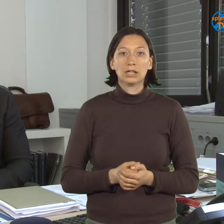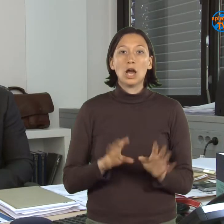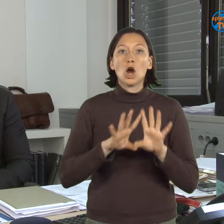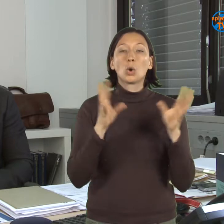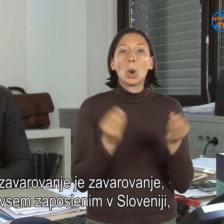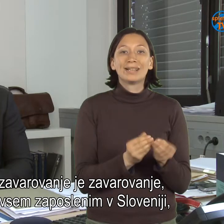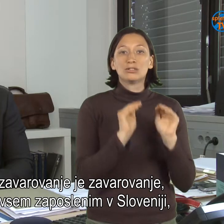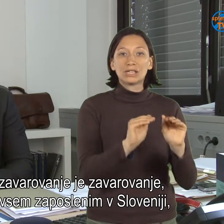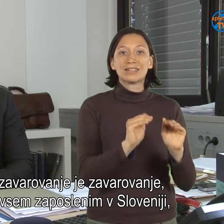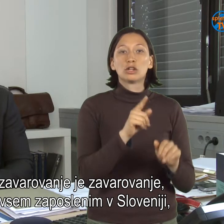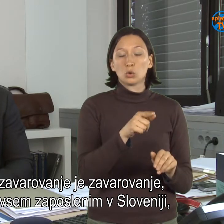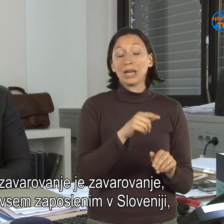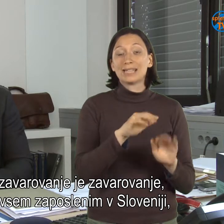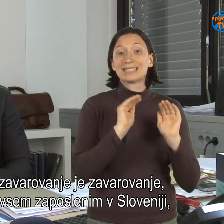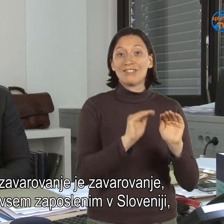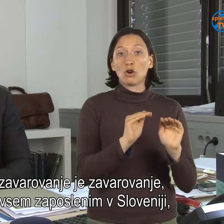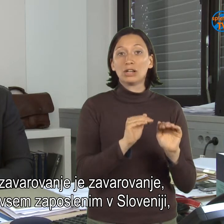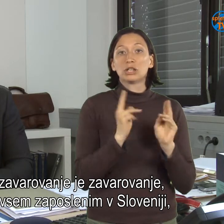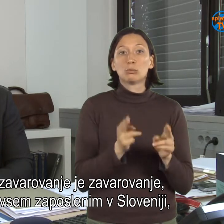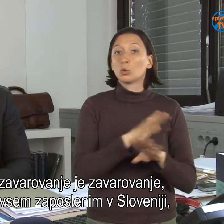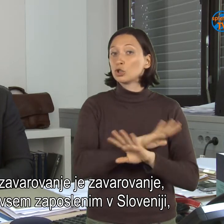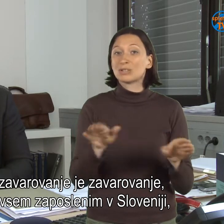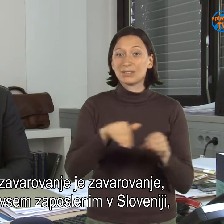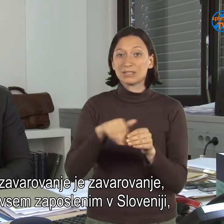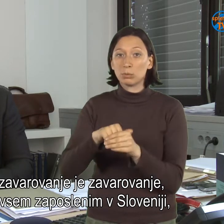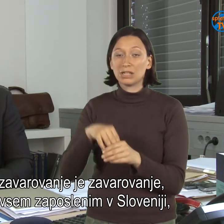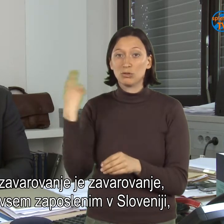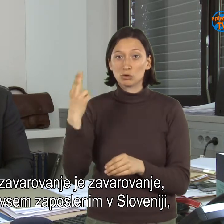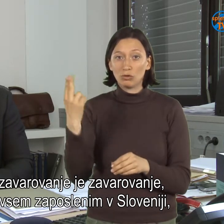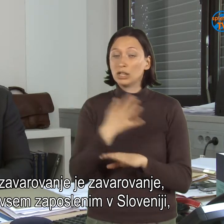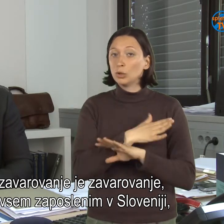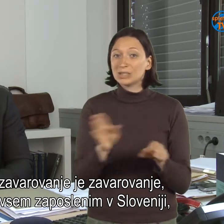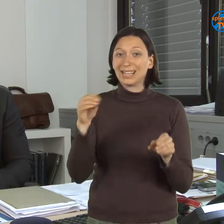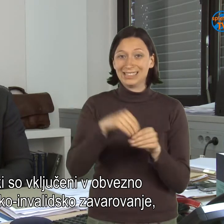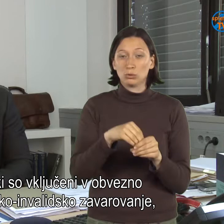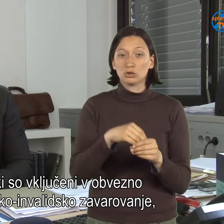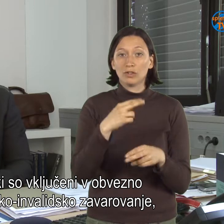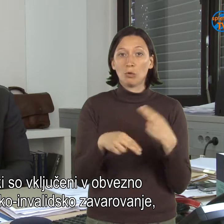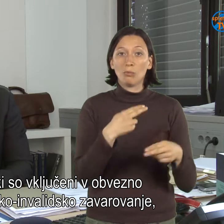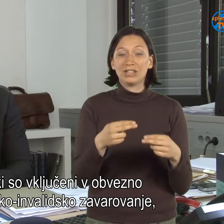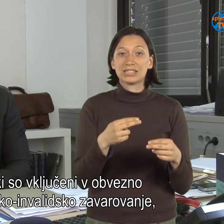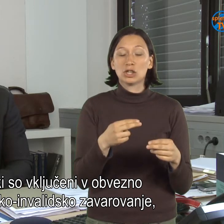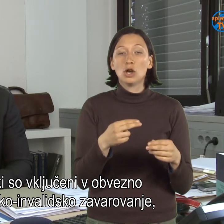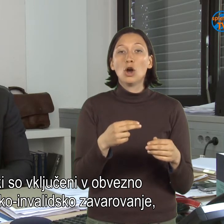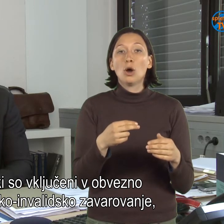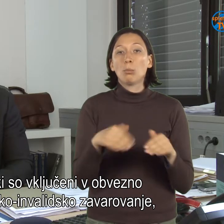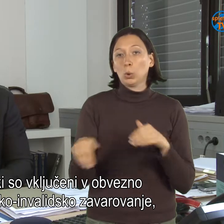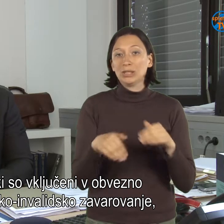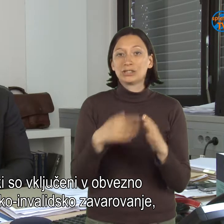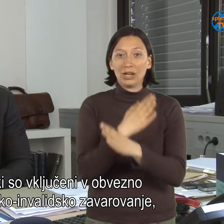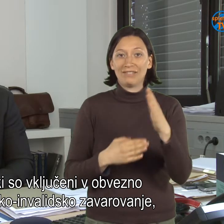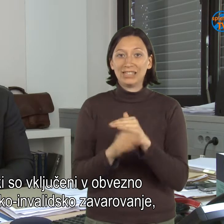Kolektivno zavarovanje pa zavarovanje, ki dejansko omogoča vsem zaposlenim v Sloveniji, se pravi vsem, ki so vključeni v obvezno pokojninsko in invalidsko